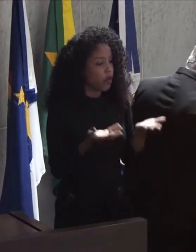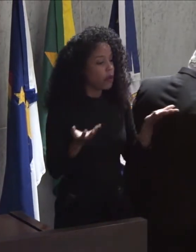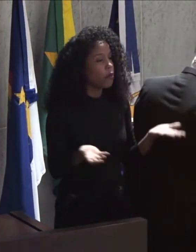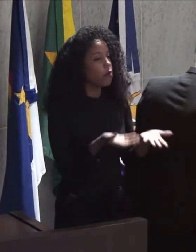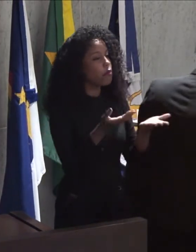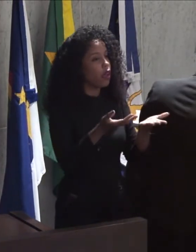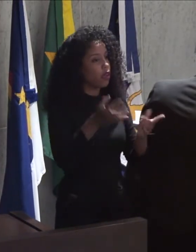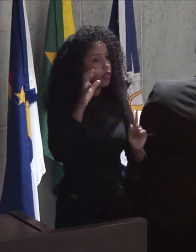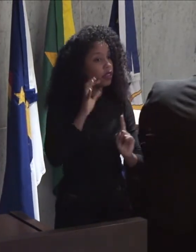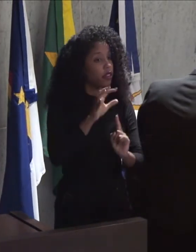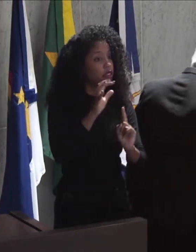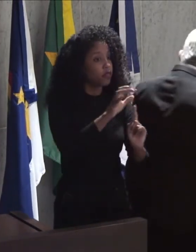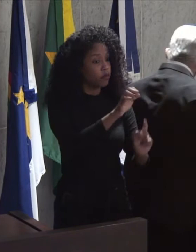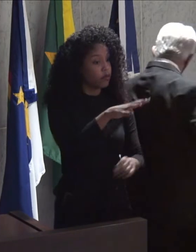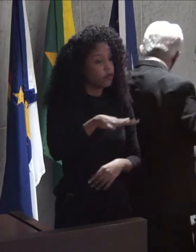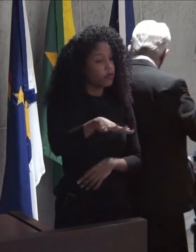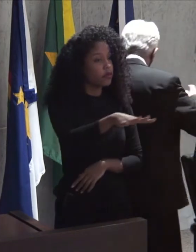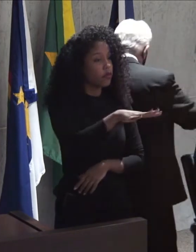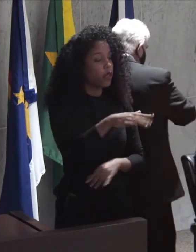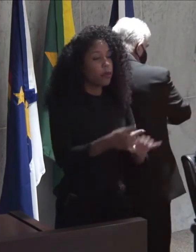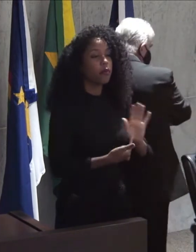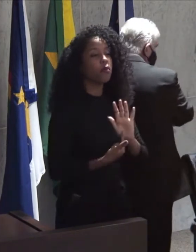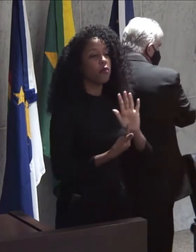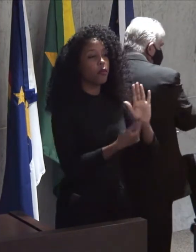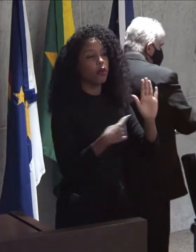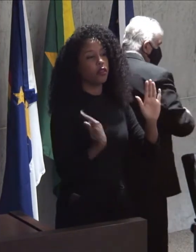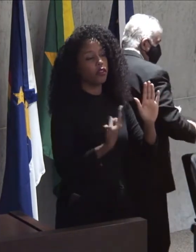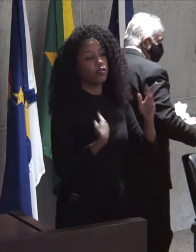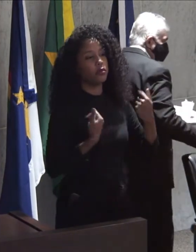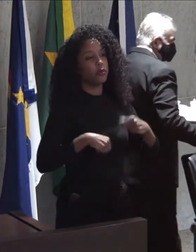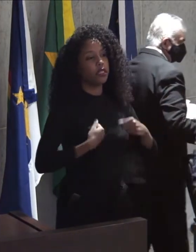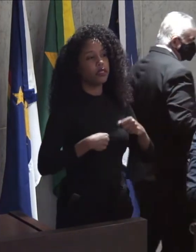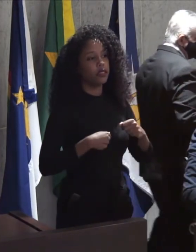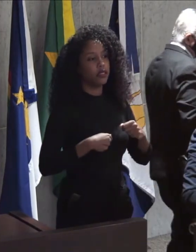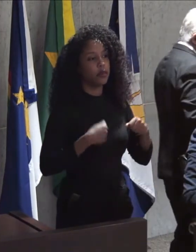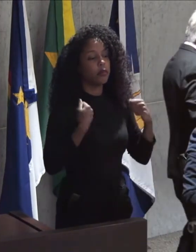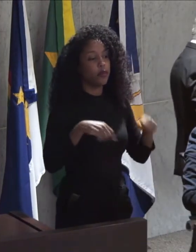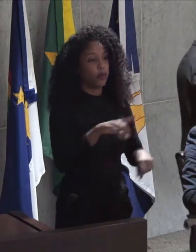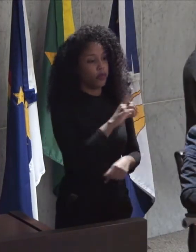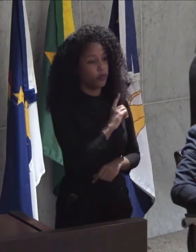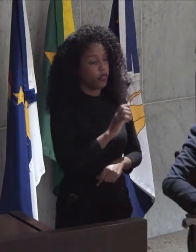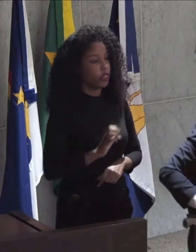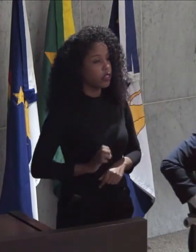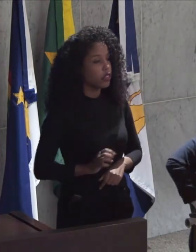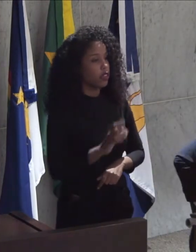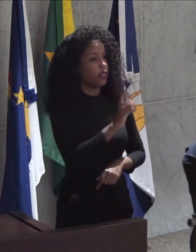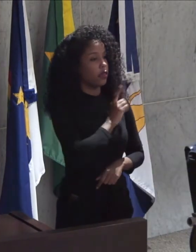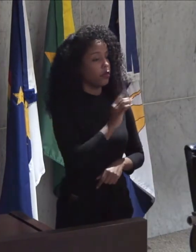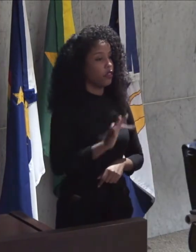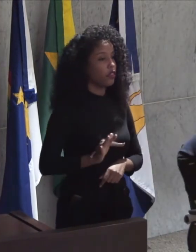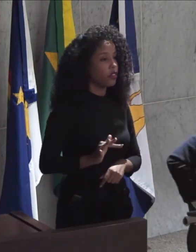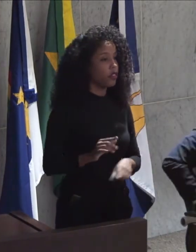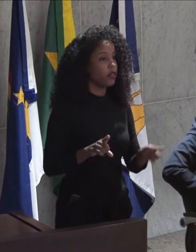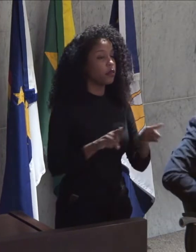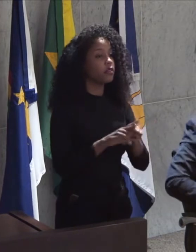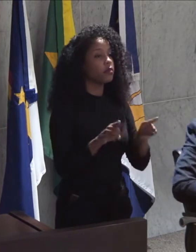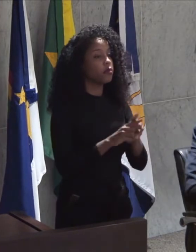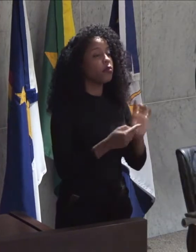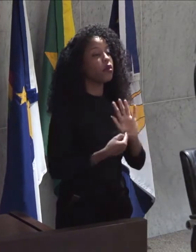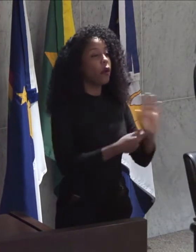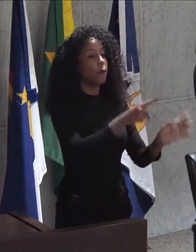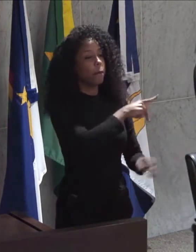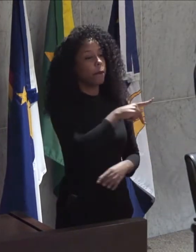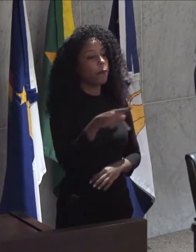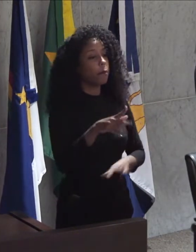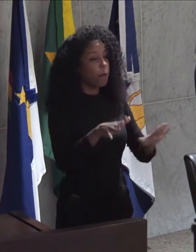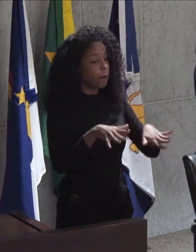nossa base, pela necessidade da gente eleger deputados estaduais, federais, e trazer o melhor